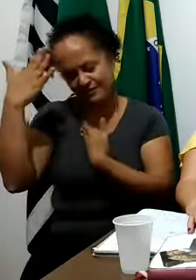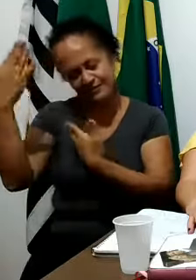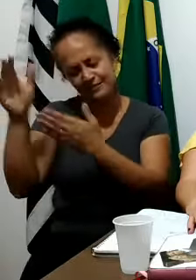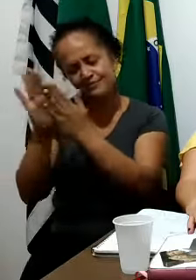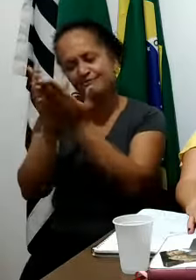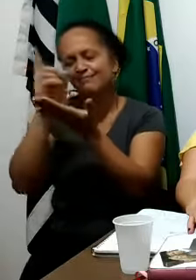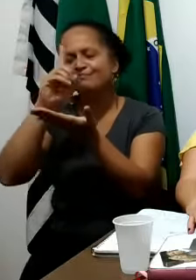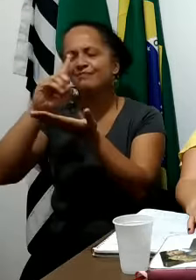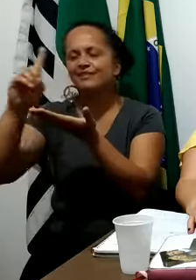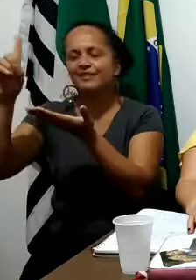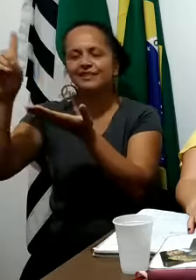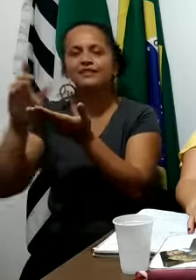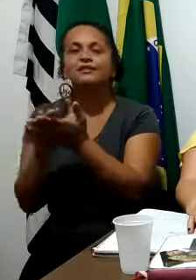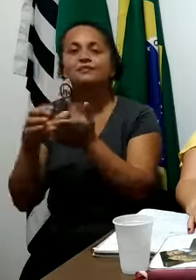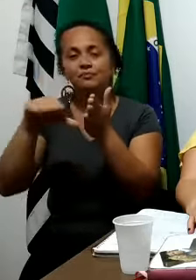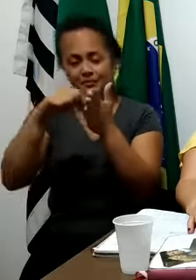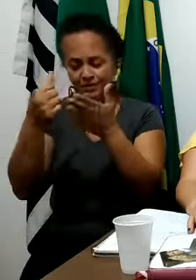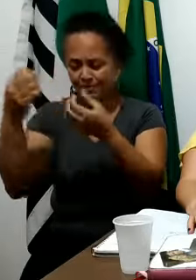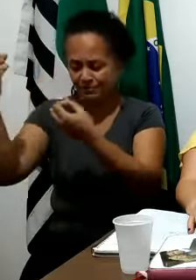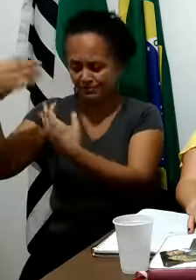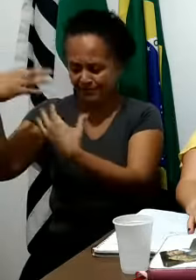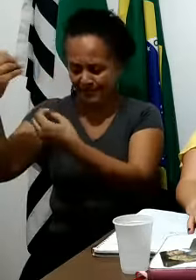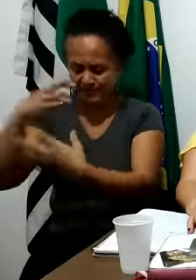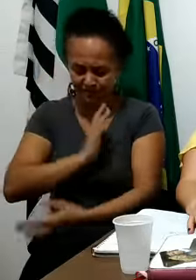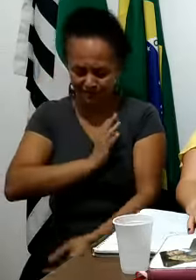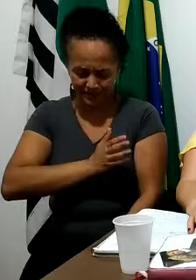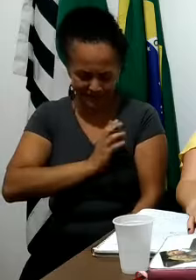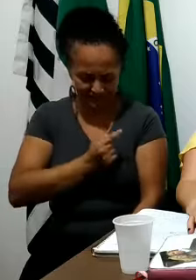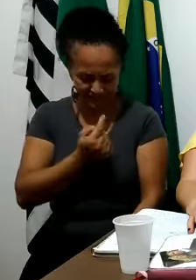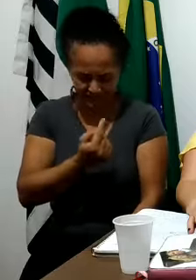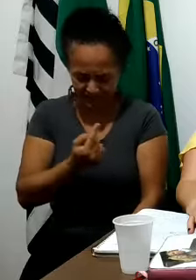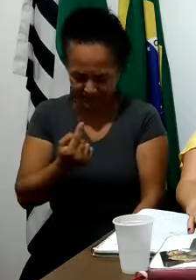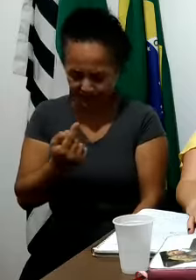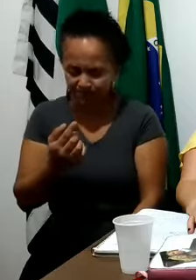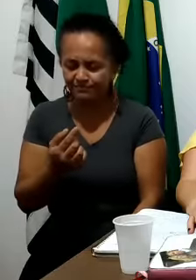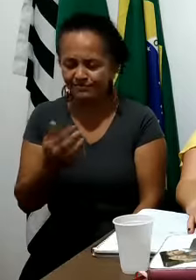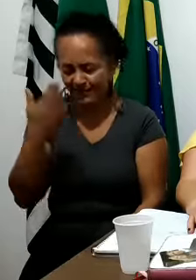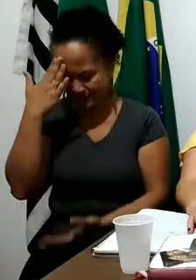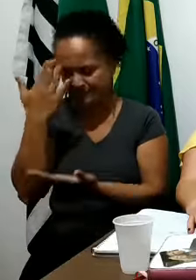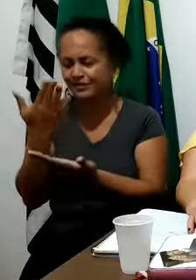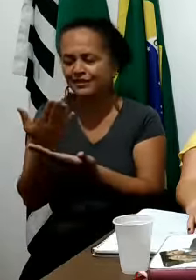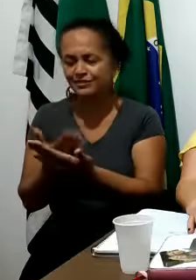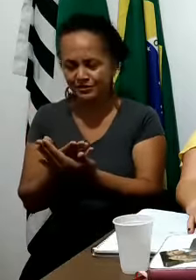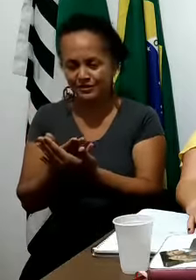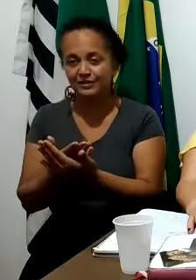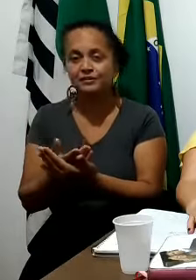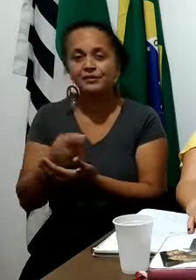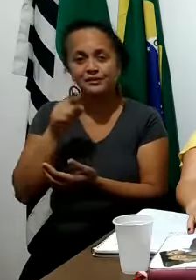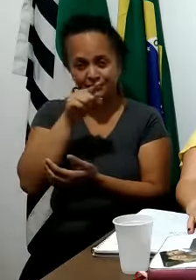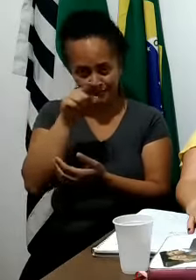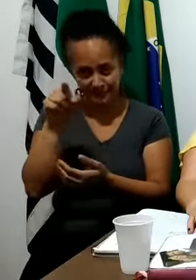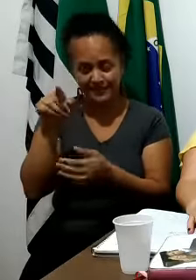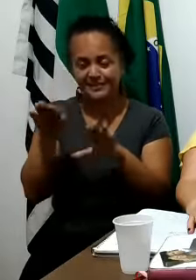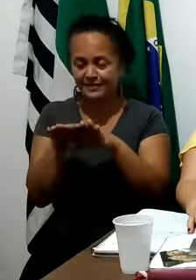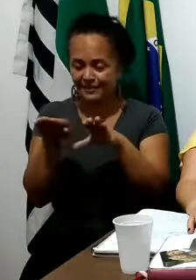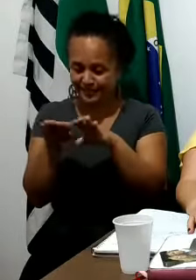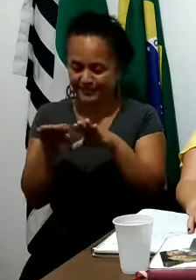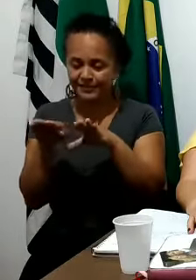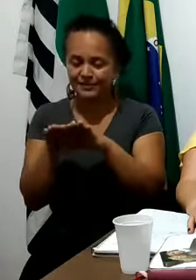que primeiro ministrou aos nossos corações, Pai. Nós cremos que esta palavra também chegará, Pai, ao coração dos teus